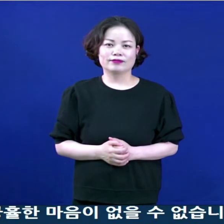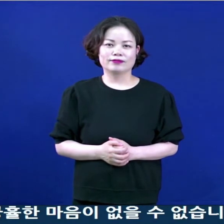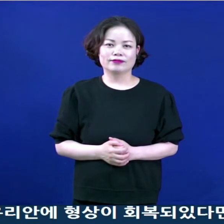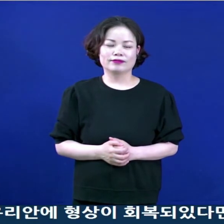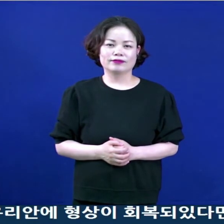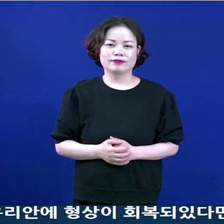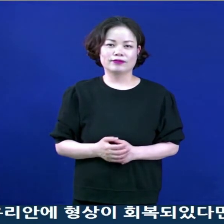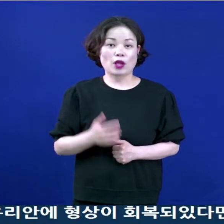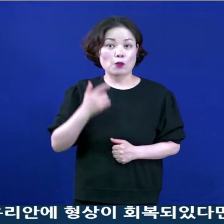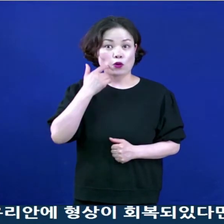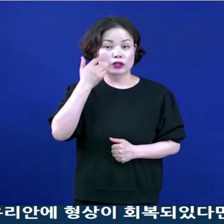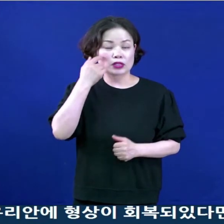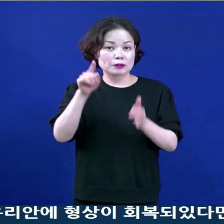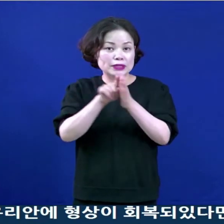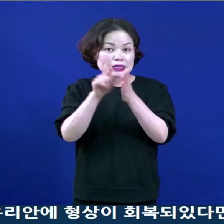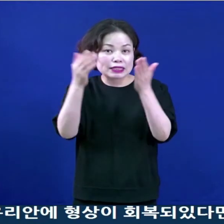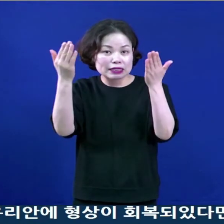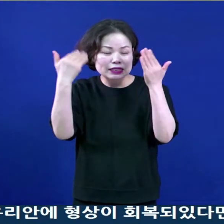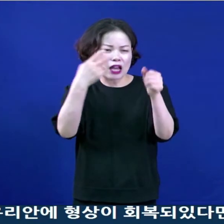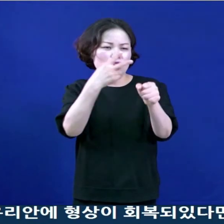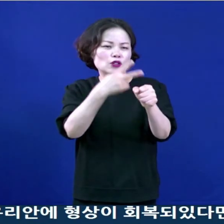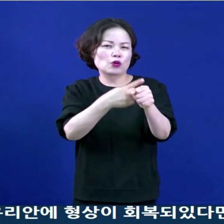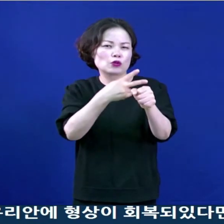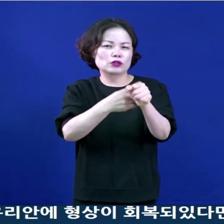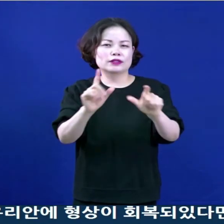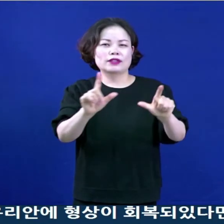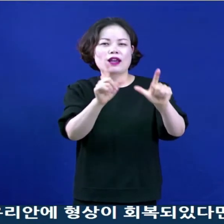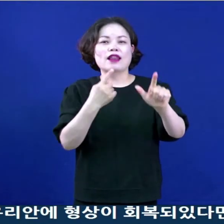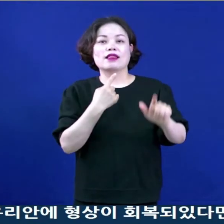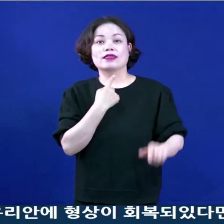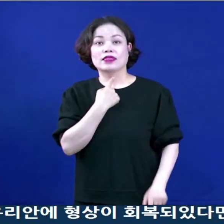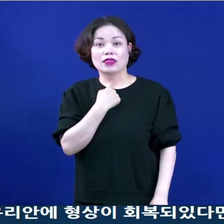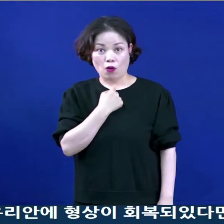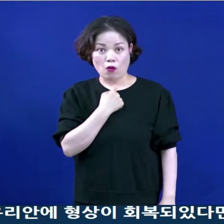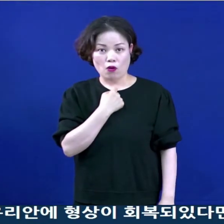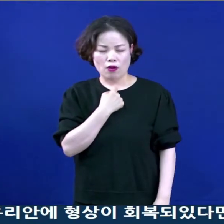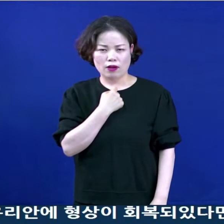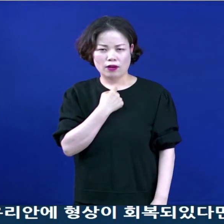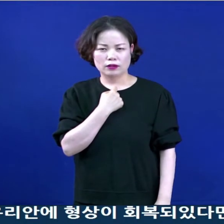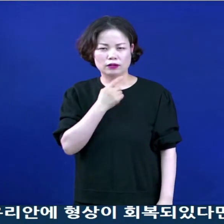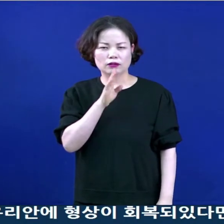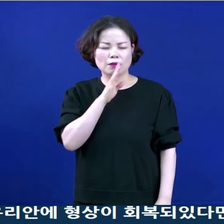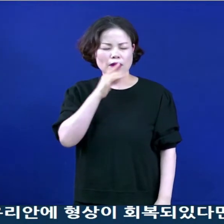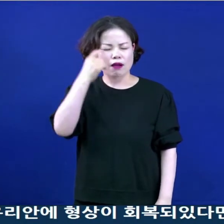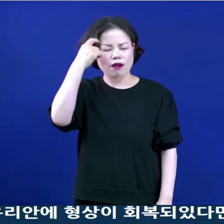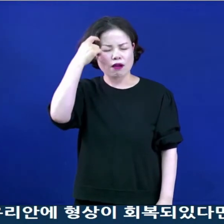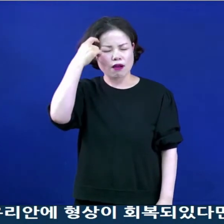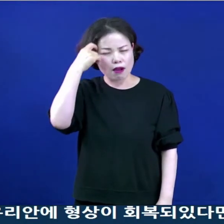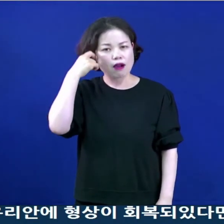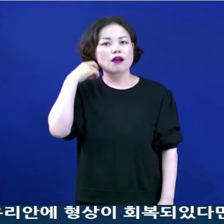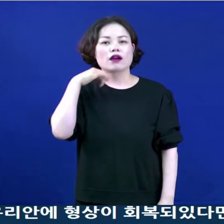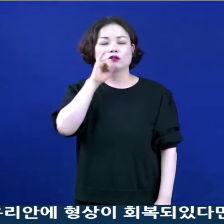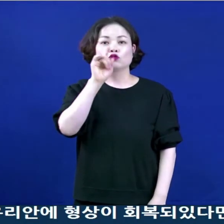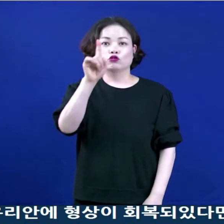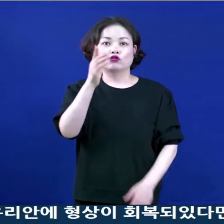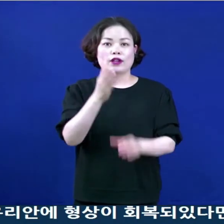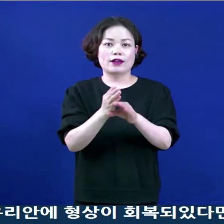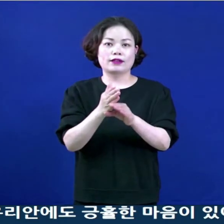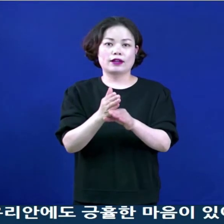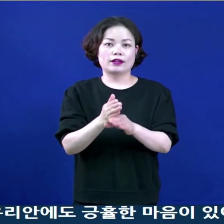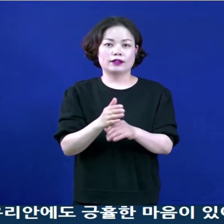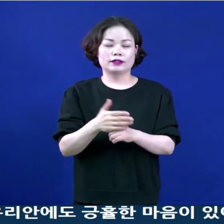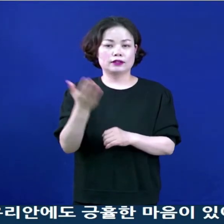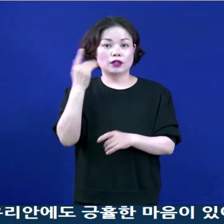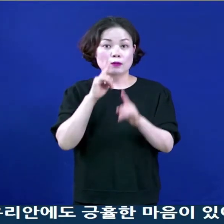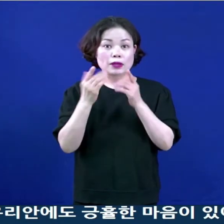제가 신학교에서 이 교수를 하면서 정말 뼈저리게 배운 것들이 몇 가지 있는데, 그중 하나가 전에도